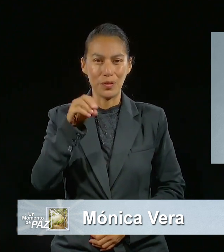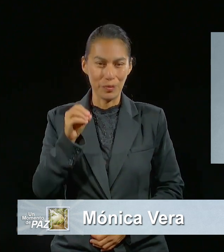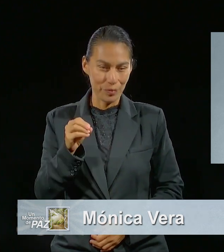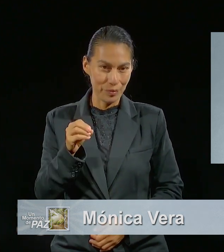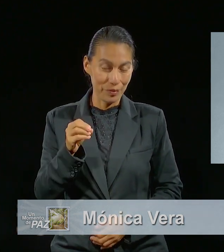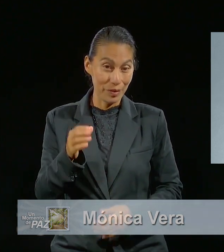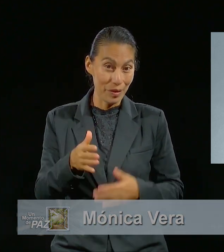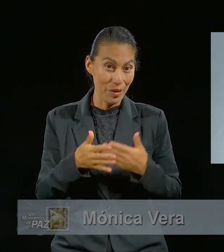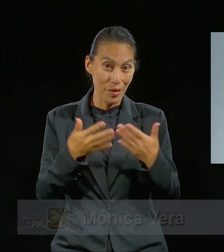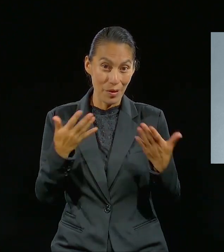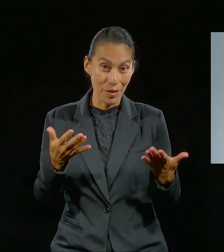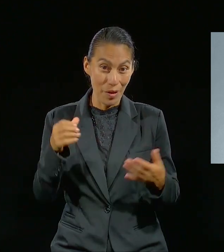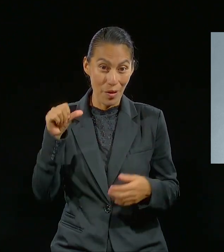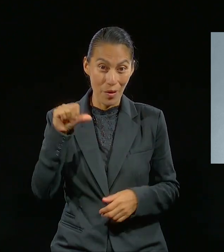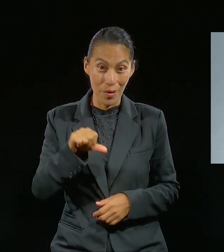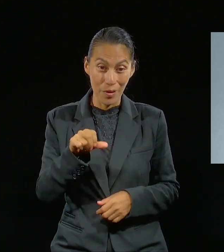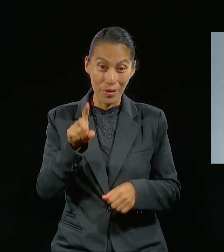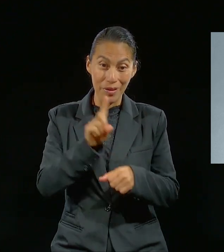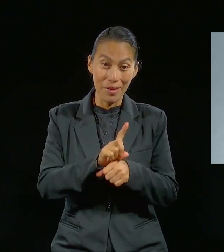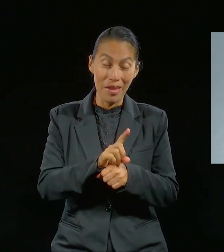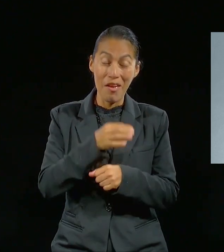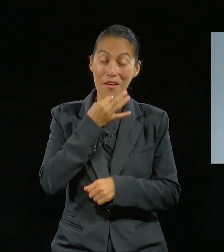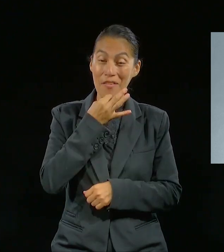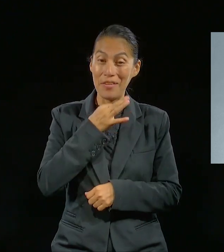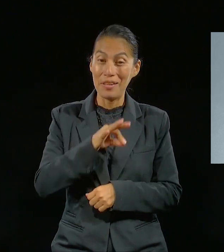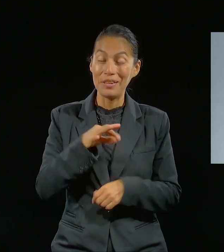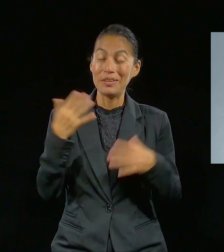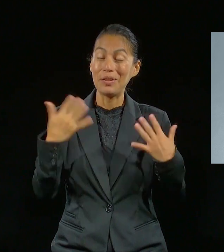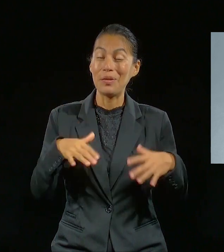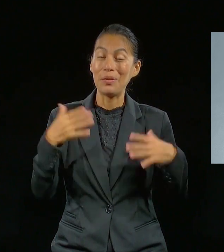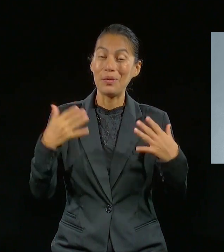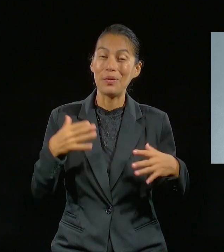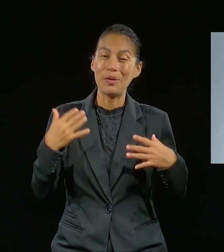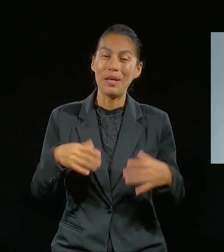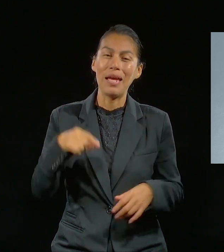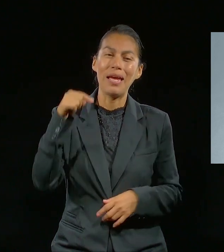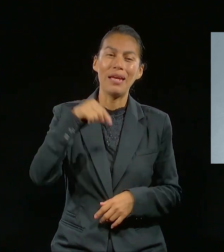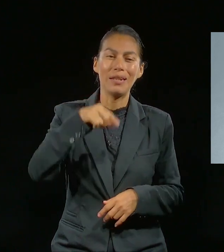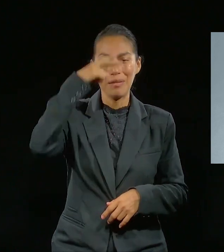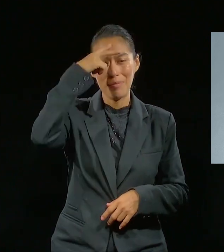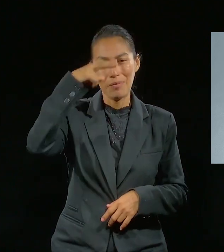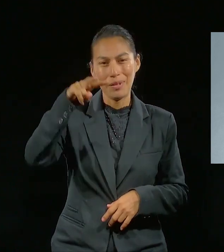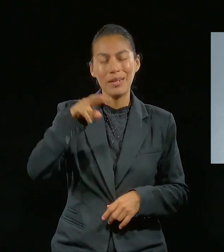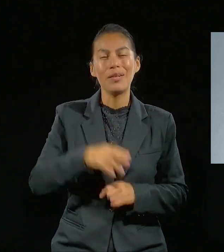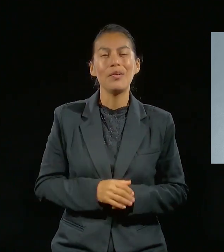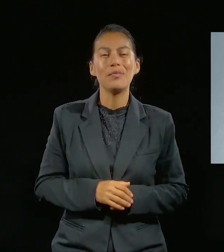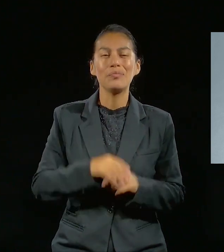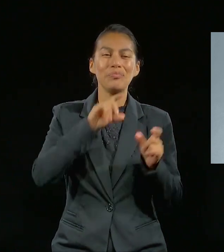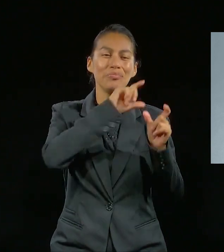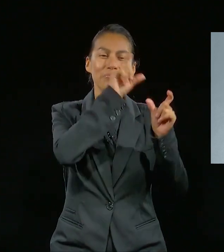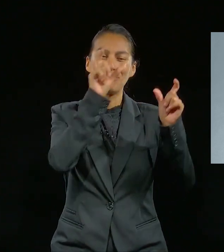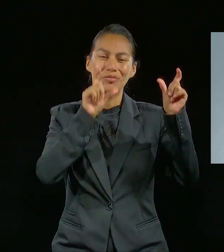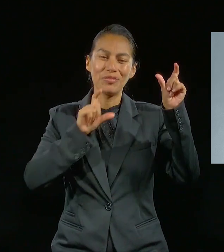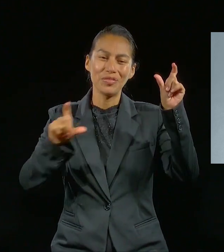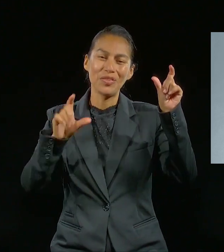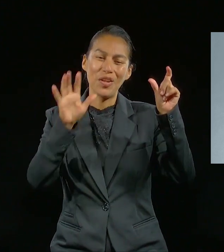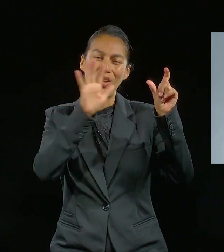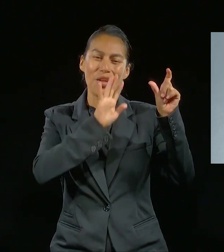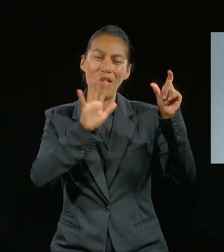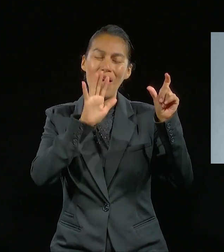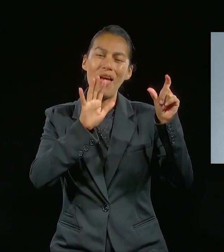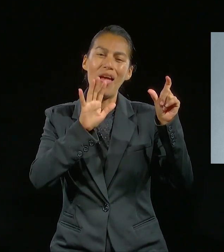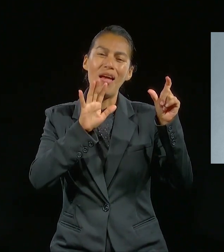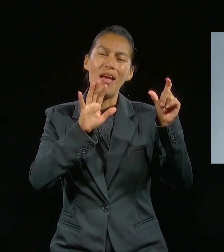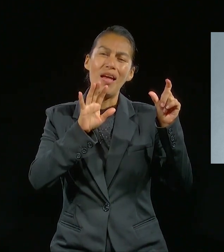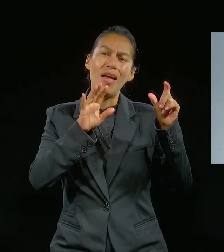Estamos de fiesta. En México celebramos el Día de las Madres. Y en el mundo entero